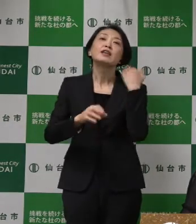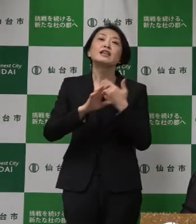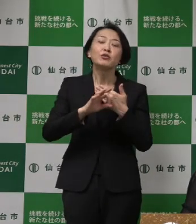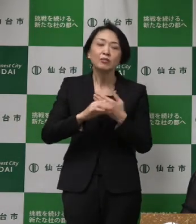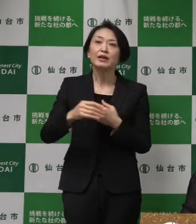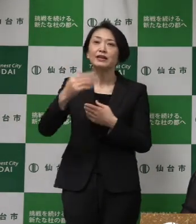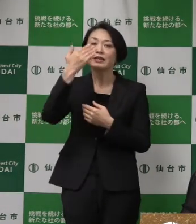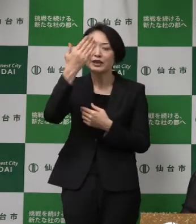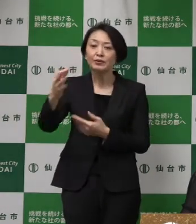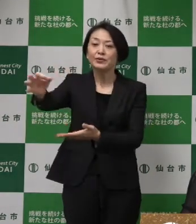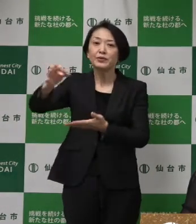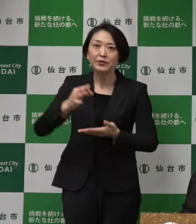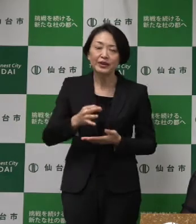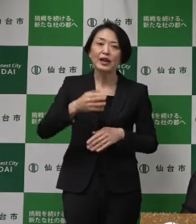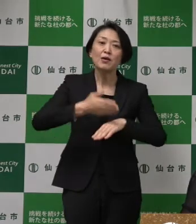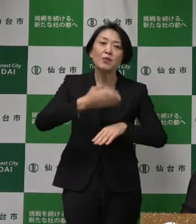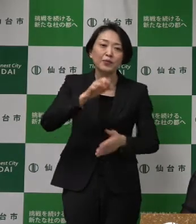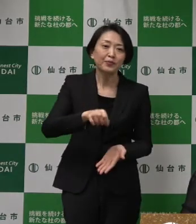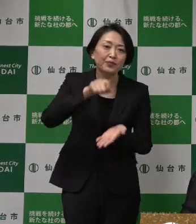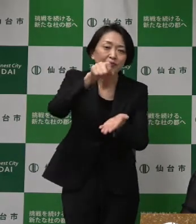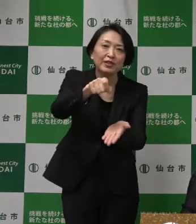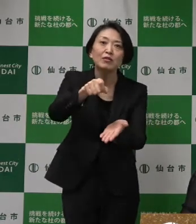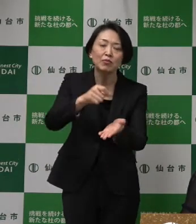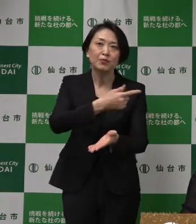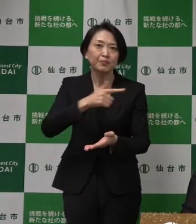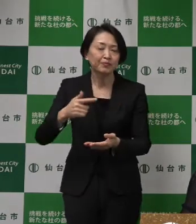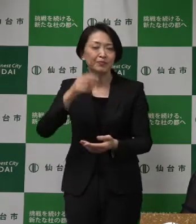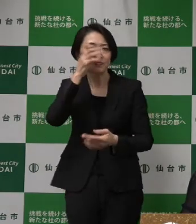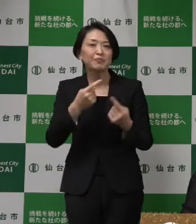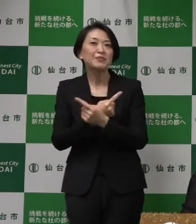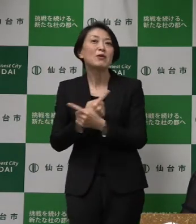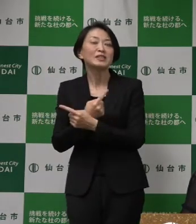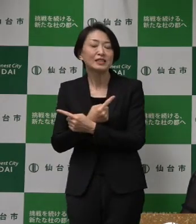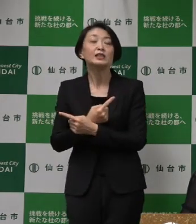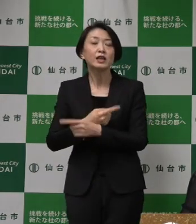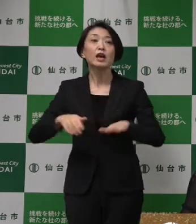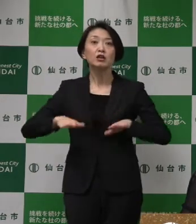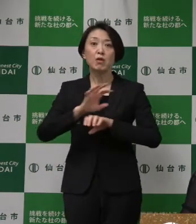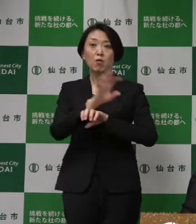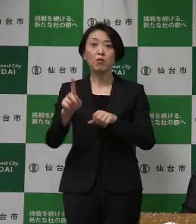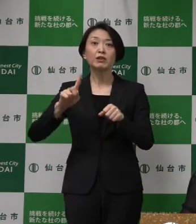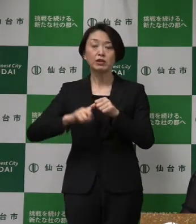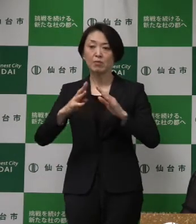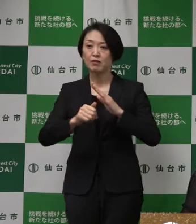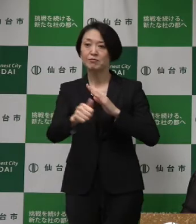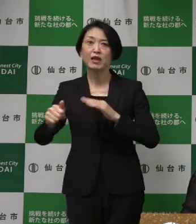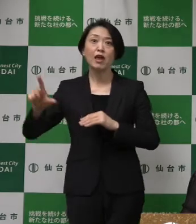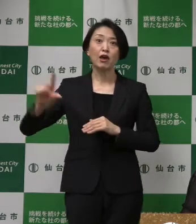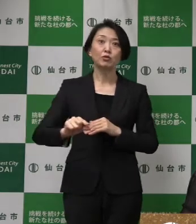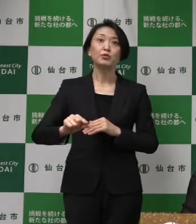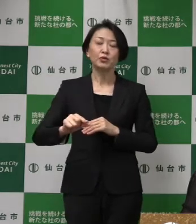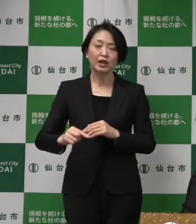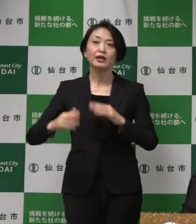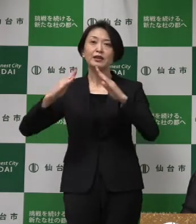ったところでして、これがやはりおうち時間が多くなった方々にとって魅力的だったのではないか